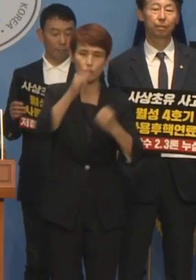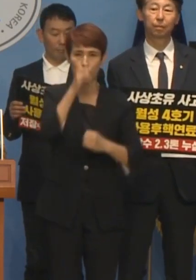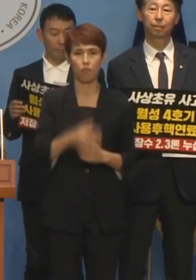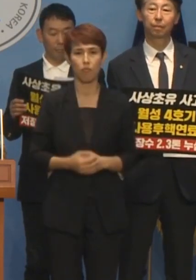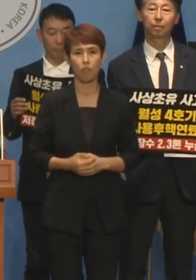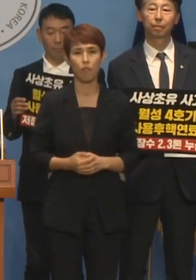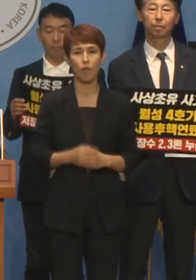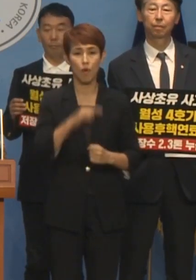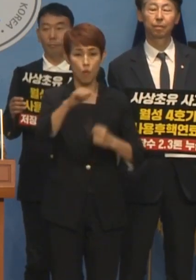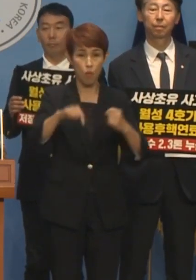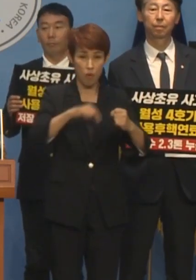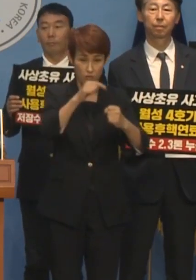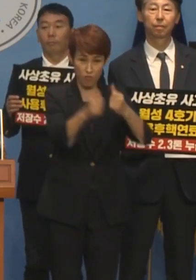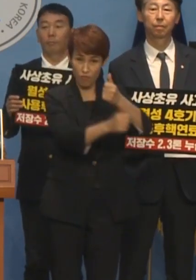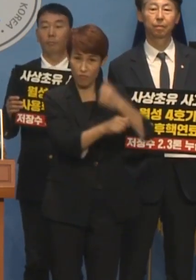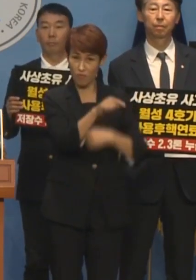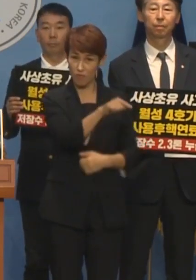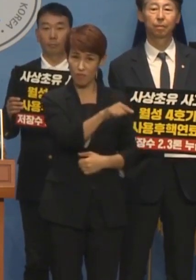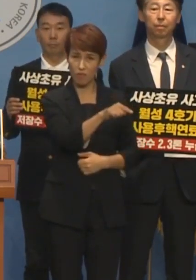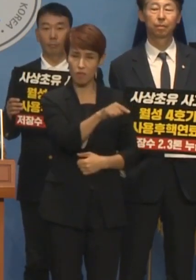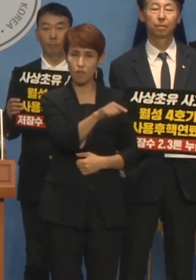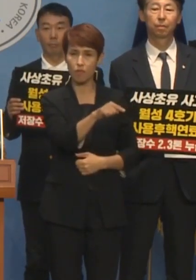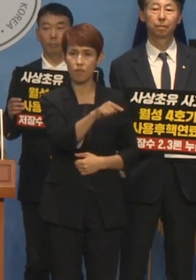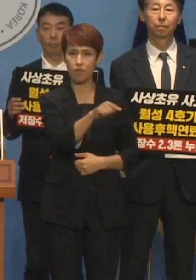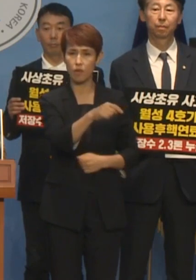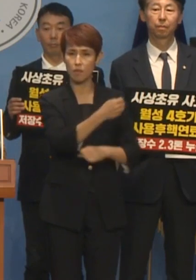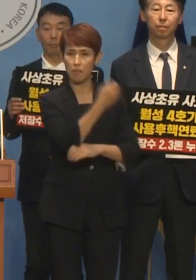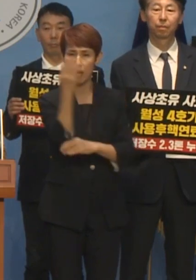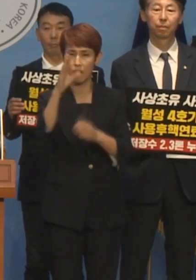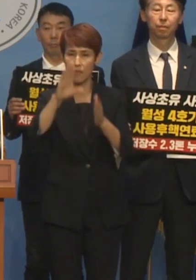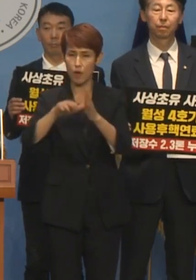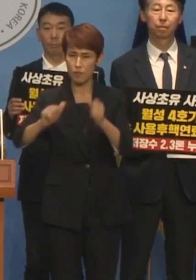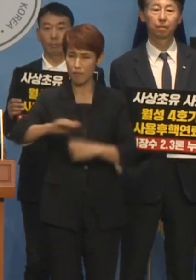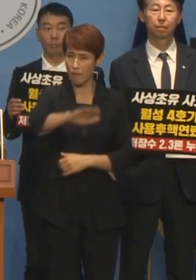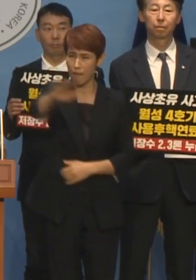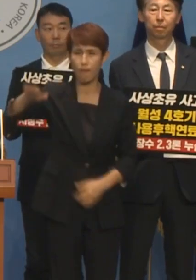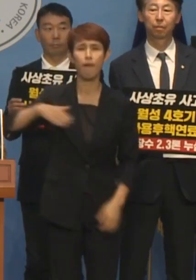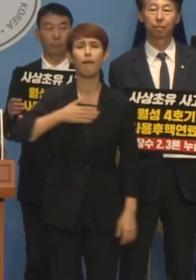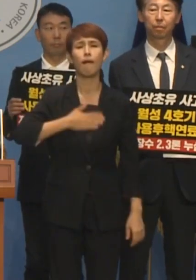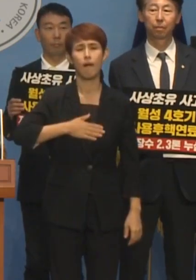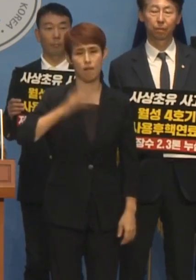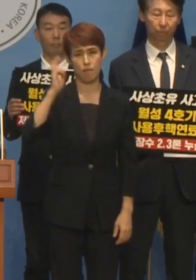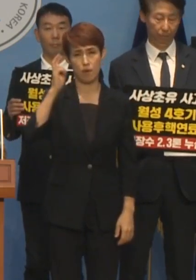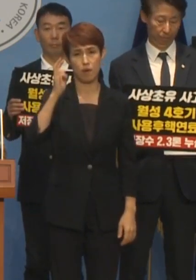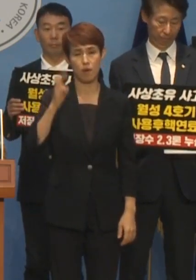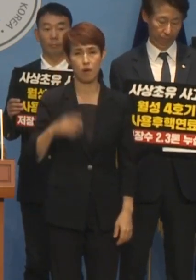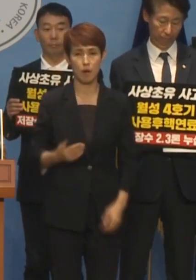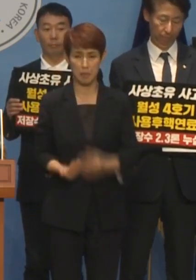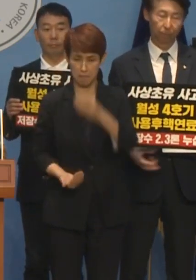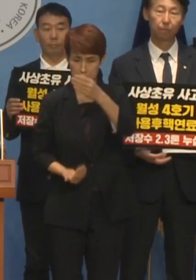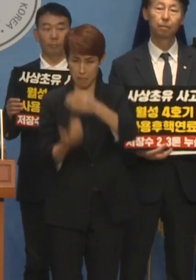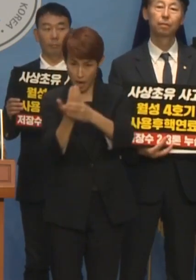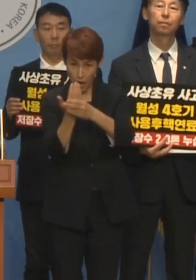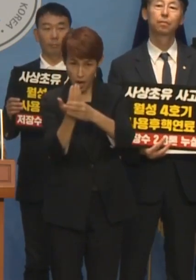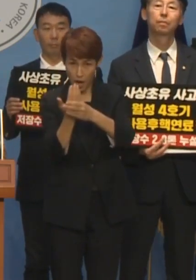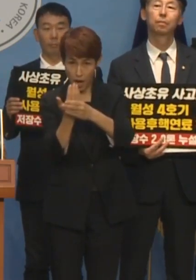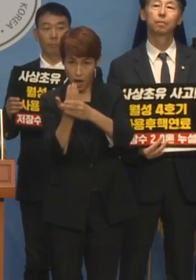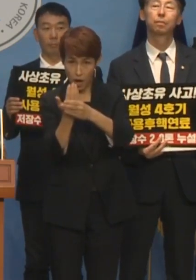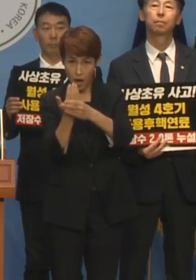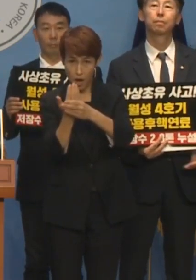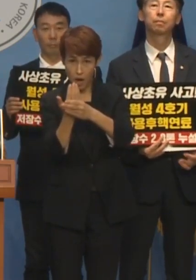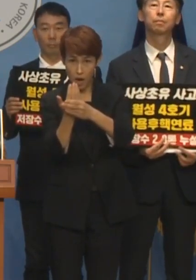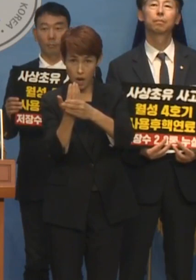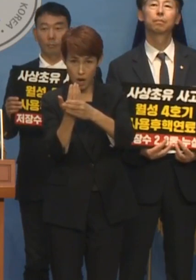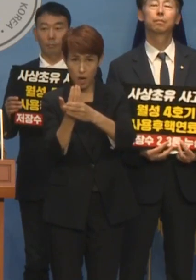원안위가 이번에도 이렇게 보도자료를 낼 때마다 아마 모든 국민들이 다 알 것 같아요. 뭐냐면 사고가 나면